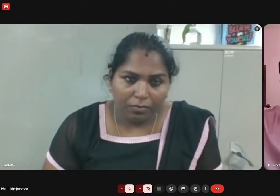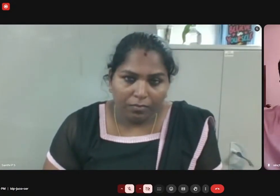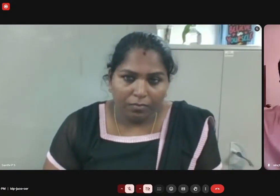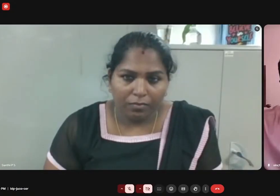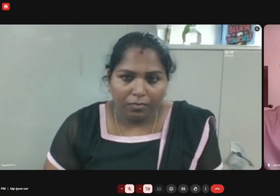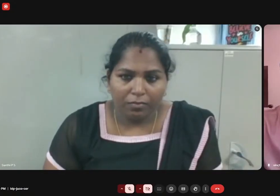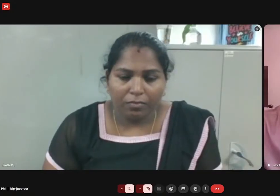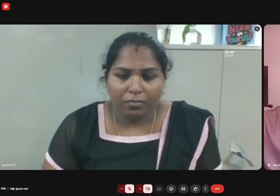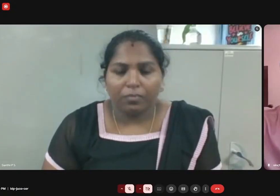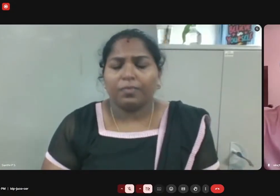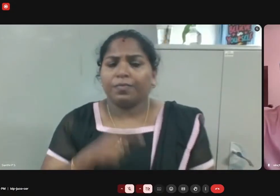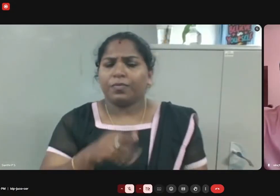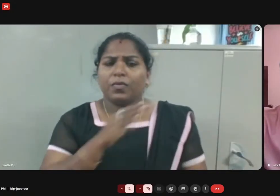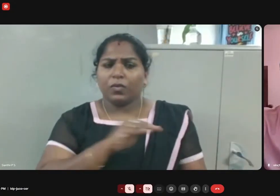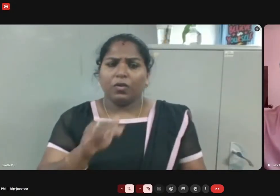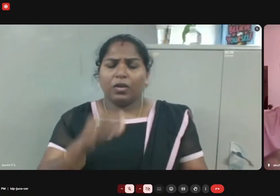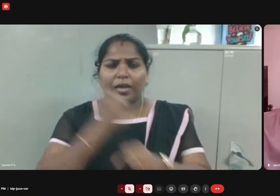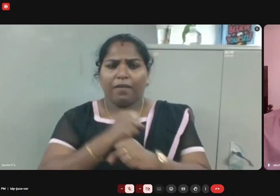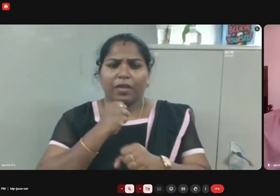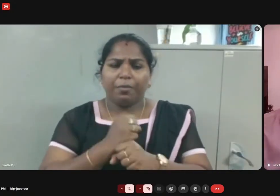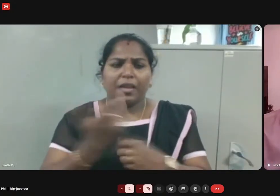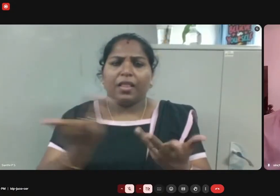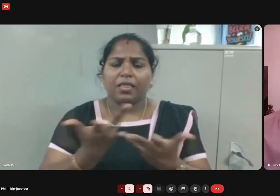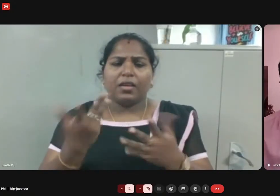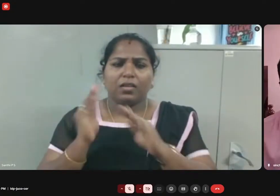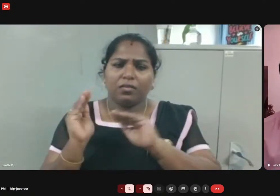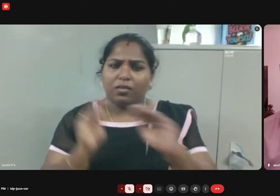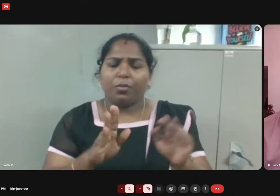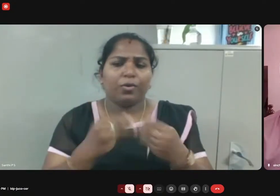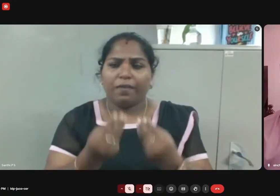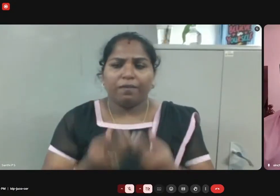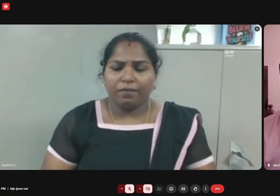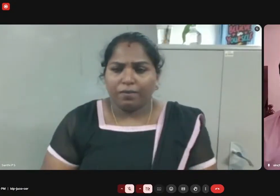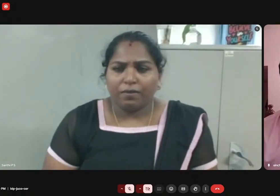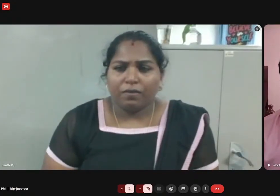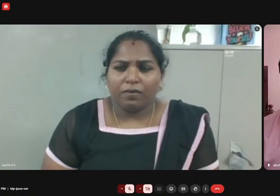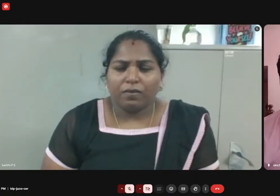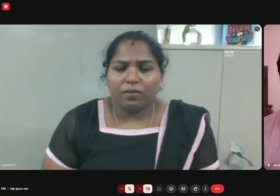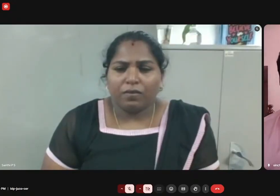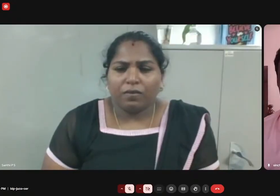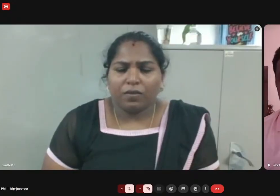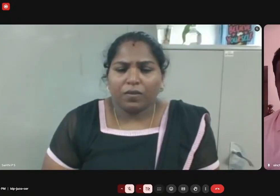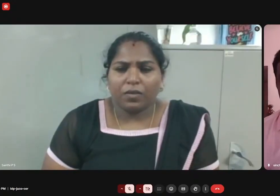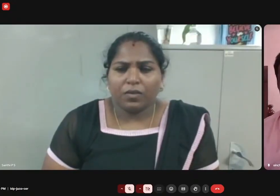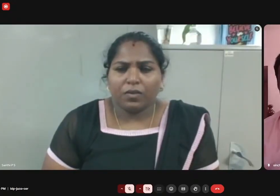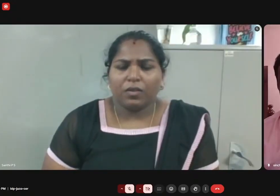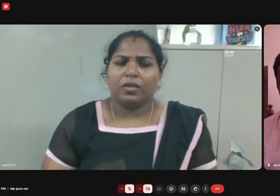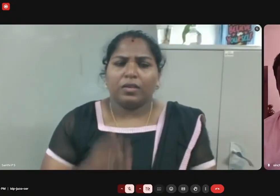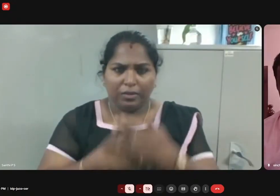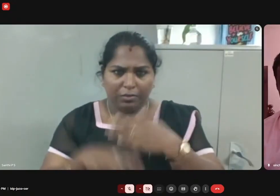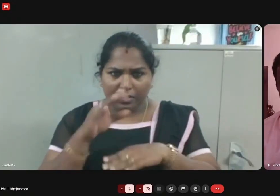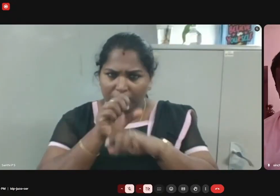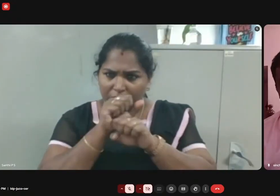സാർ, ഇങ്ങനെയുള്ള കുട്ടികൾക്ക് ഗവൺമെന്റ് ഭാഗത്ത് എന്തൊക്കെ സഹായങ്ങളാണ് ചെയ്തു കൊടുക്കുന്നത്? ഇവർക്ക് നമുക്ക് ഡിസബിലിറ്റി